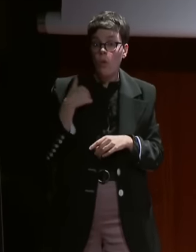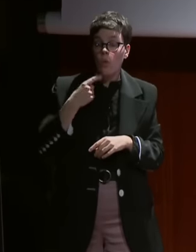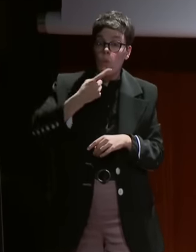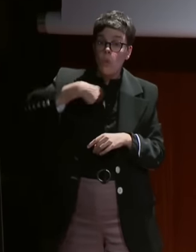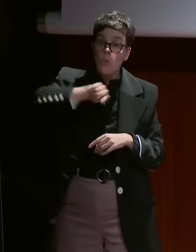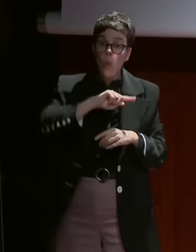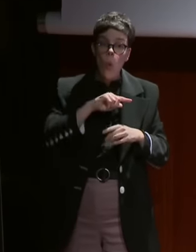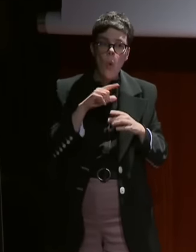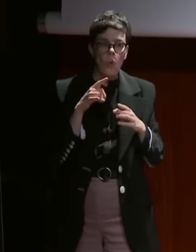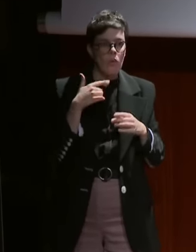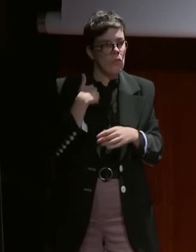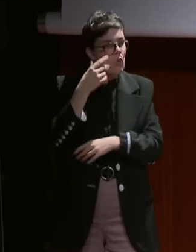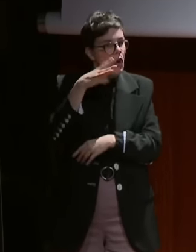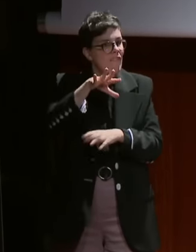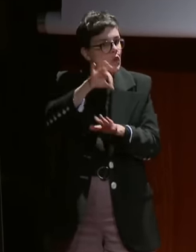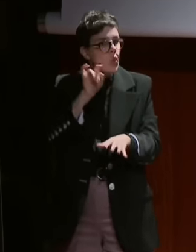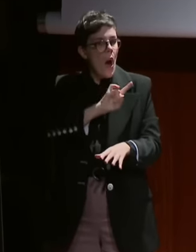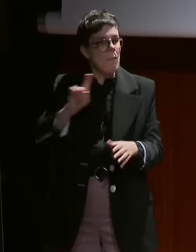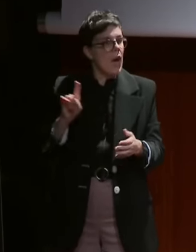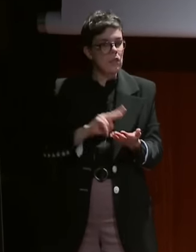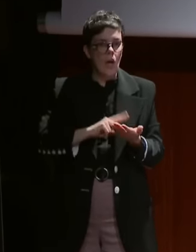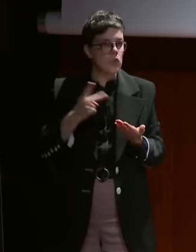signes.